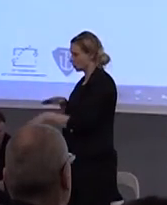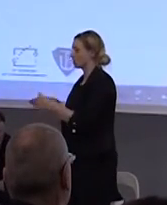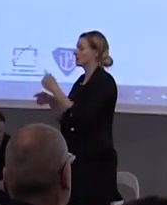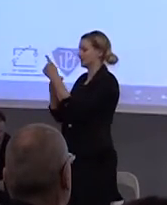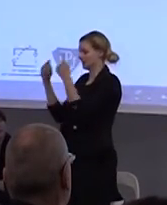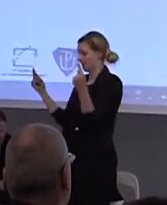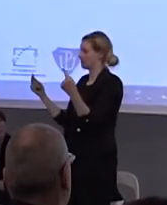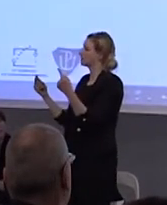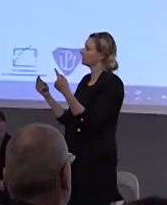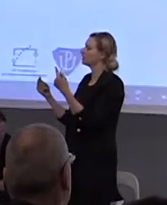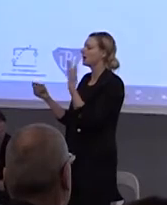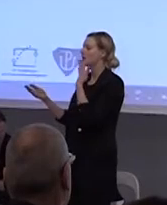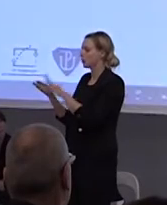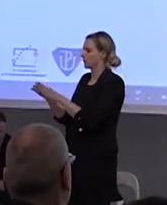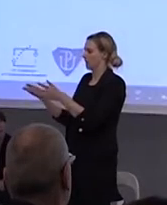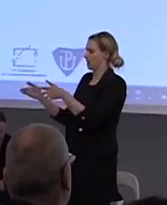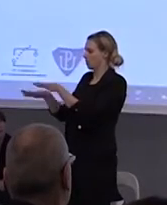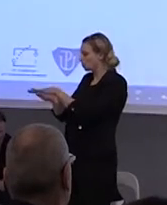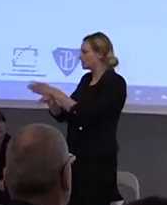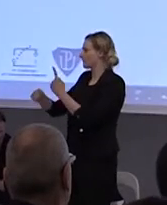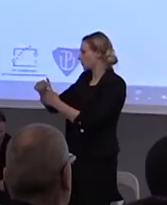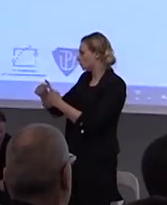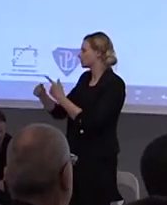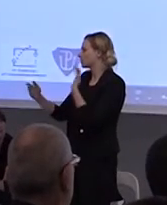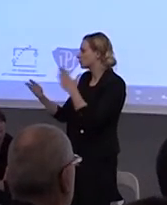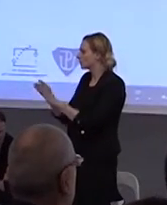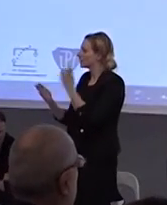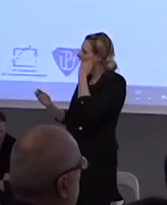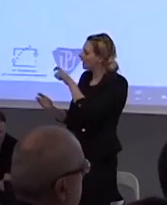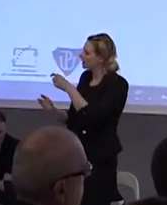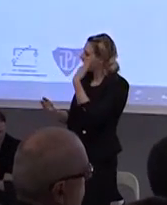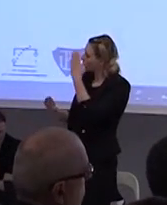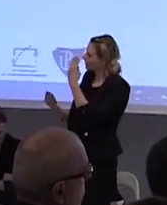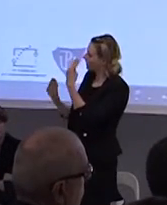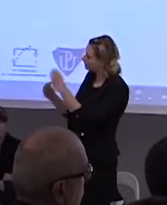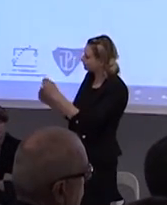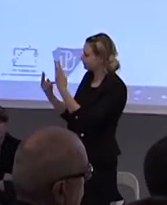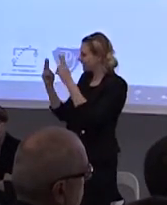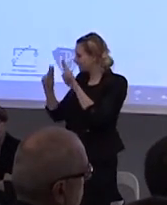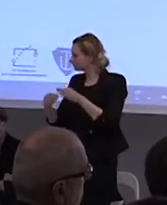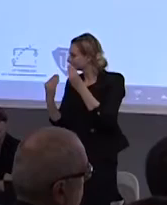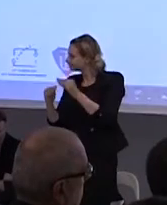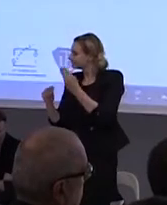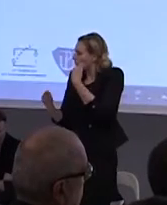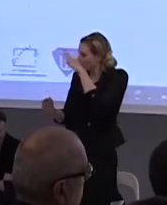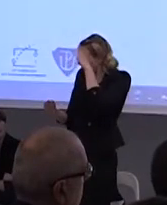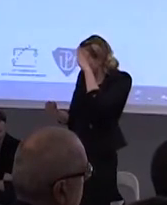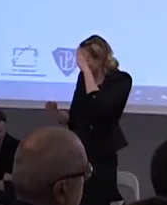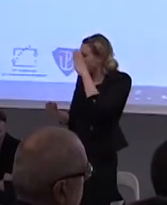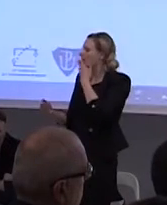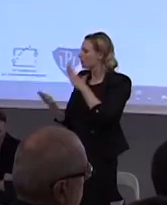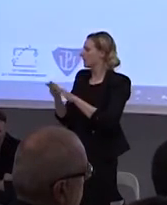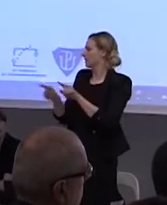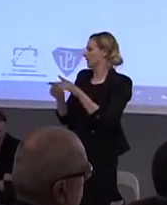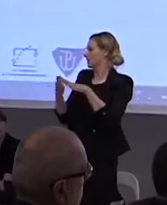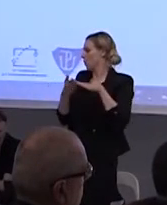nepodaří to změnit ani ve společnosti. So I put it to you that we are in urgent need, globally we are in urgent need to transform our